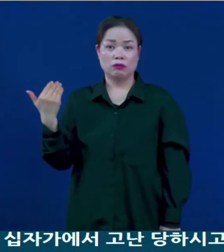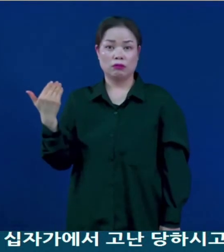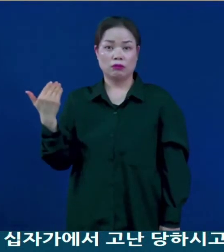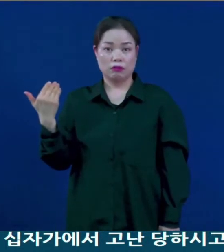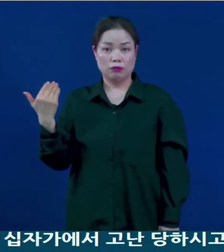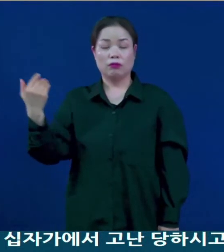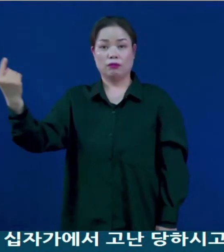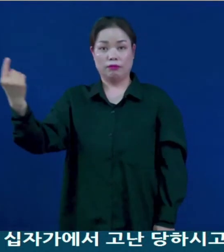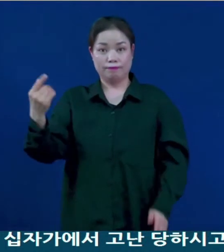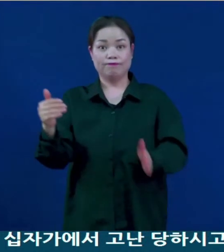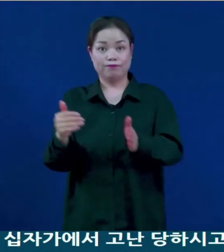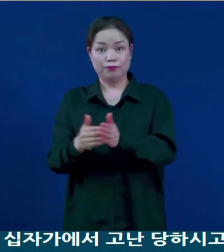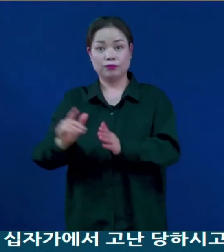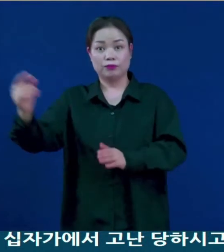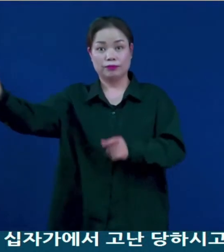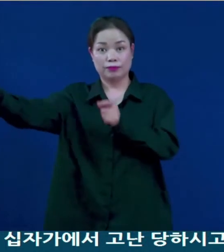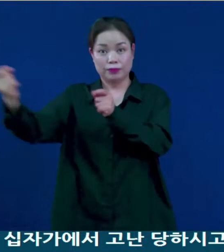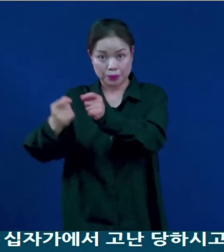것이죠.